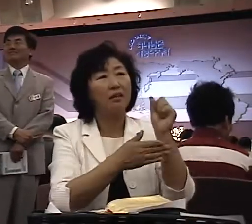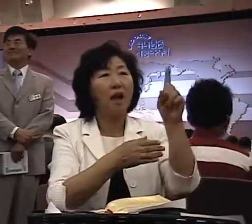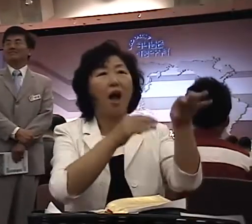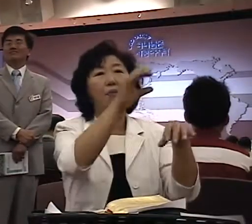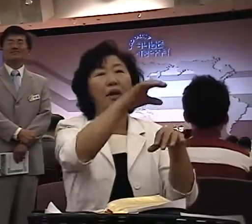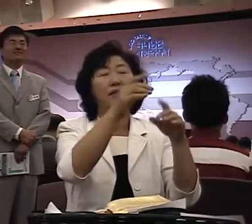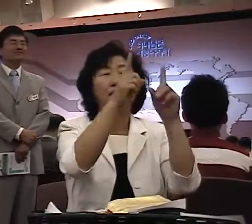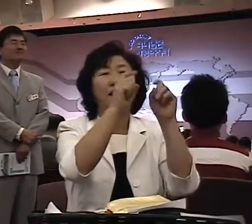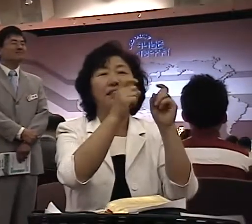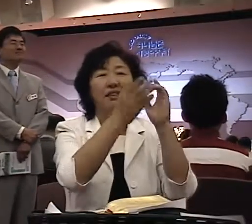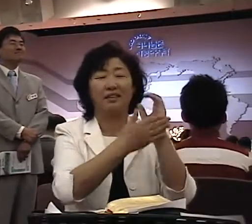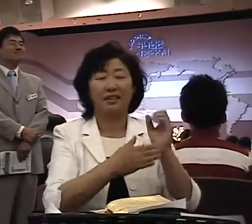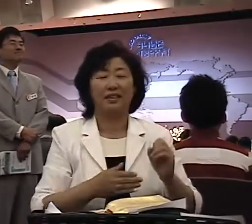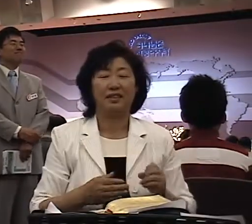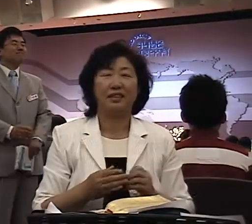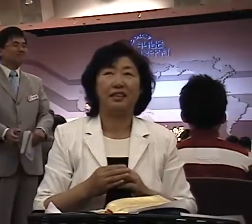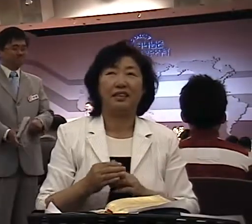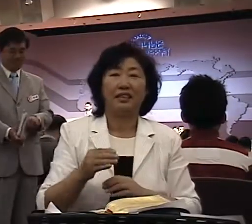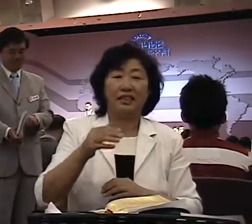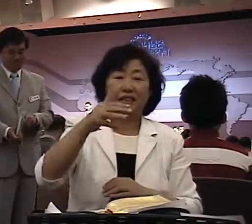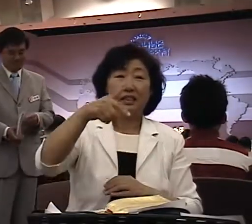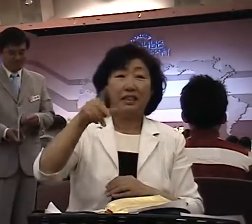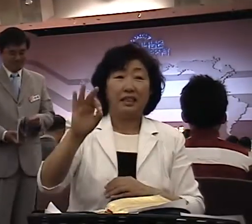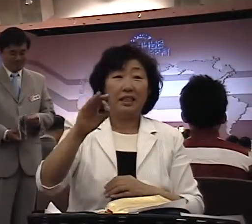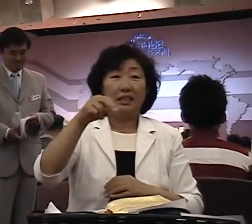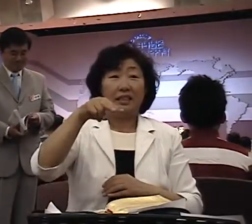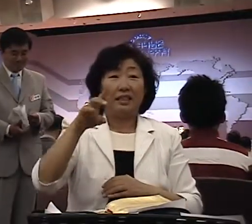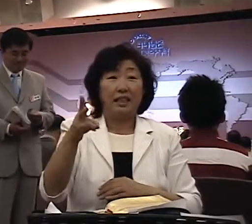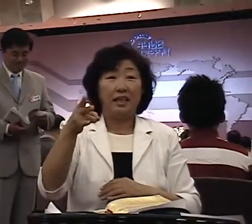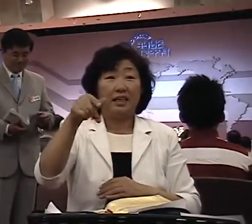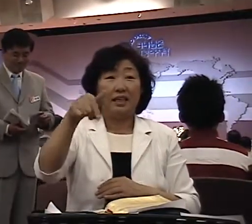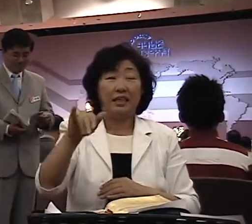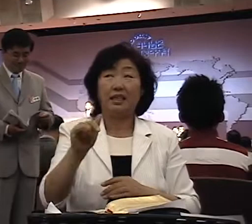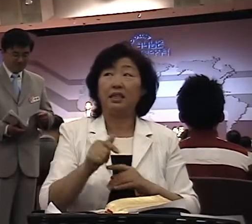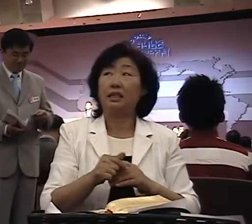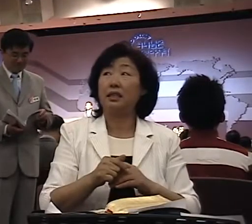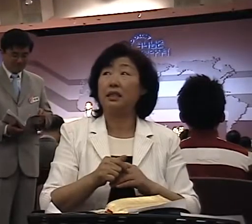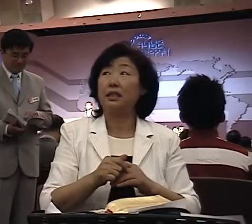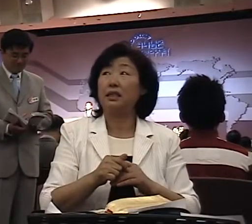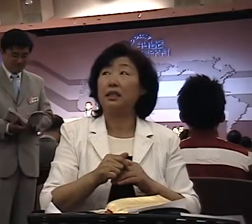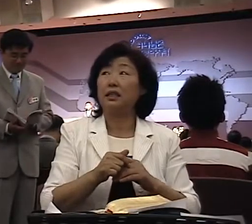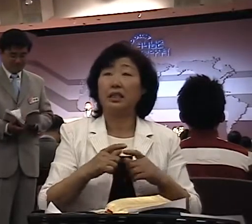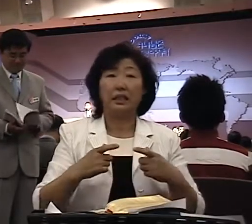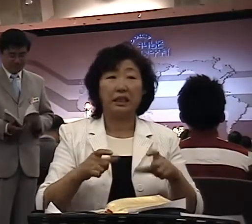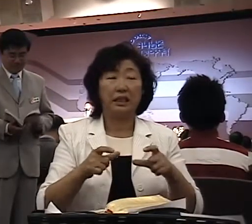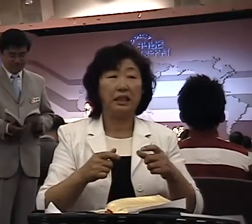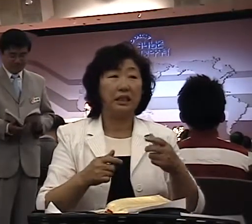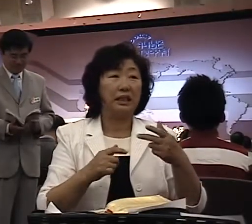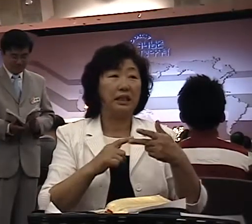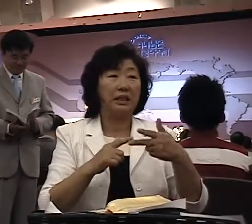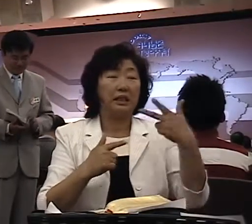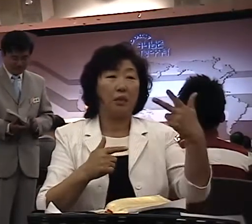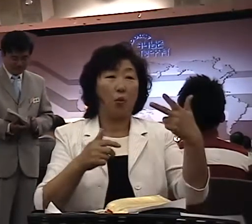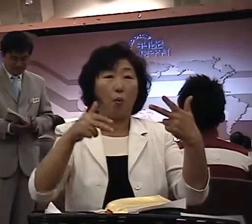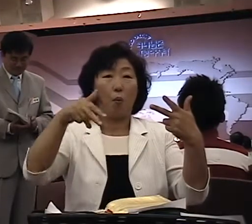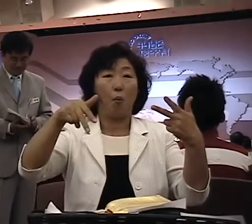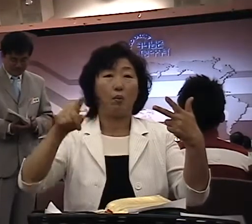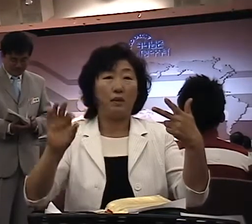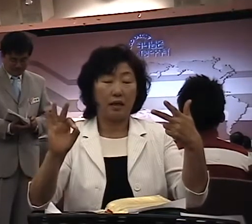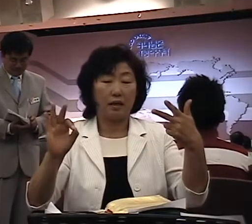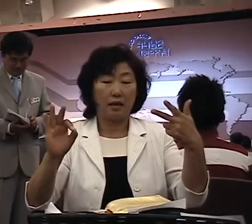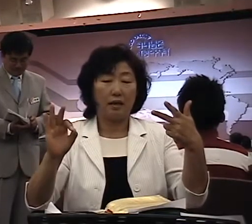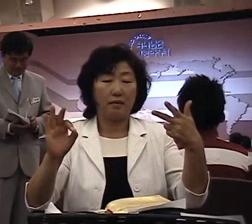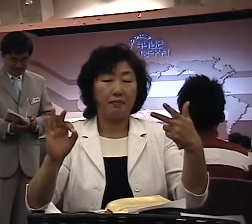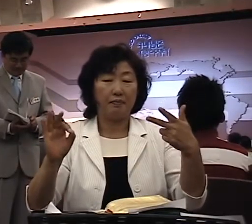김수욱 담임 목사님의 창세기 강해 야곱 시리즈가 이렇게 CD 7장으로 나와 있습니다. 서점에